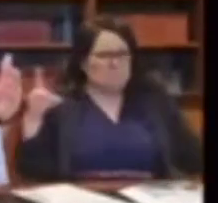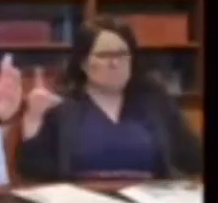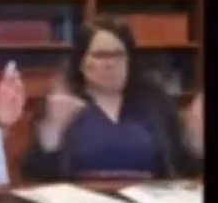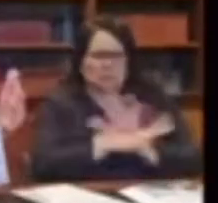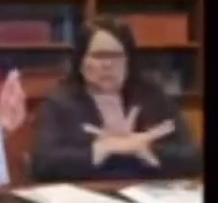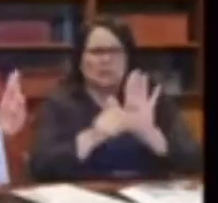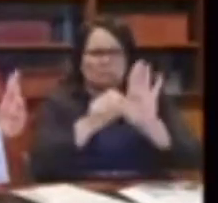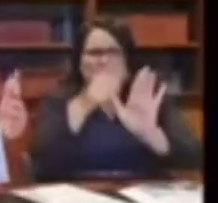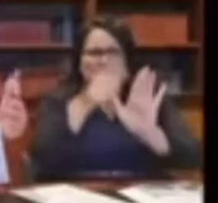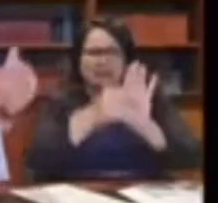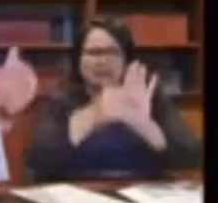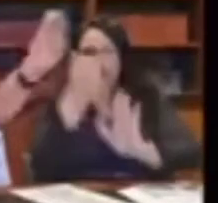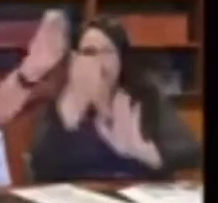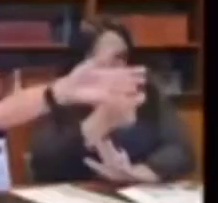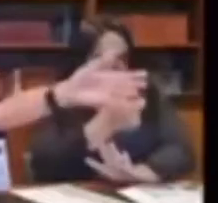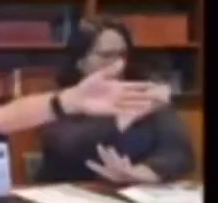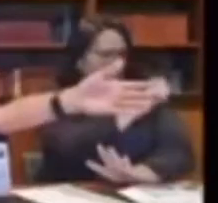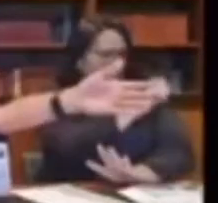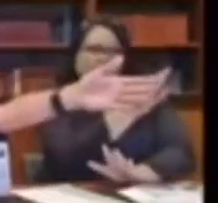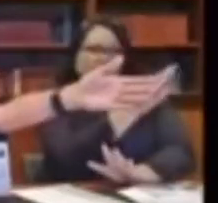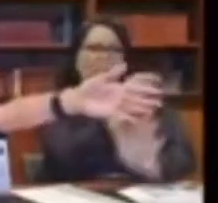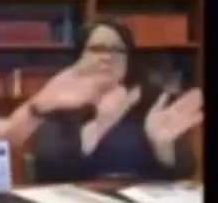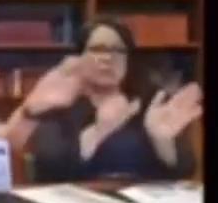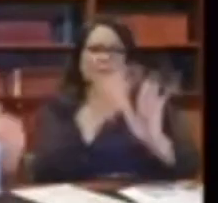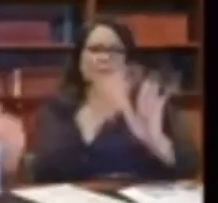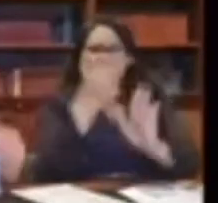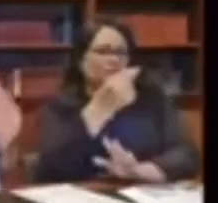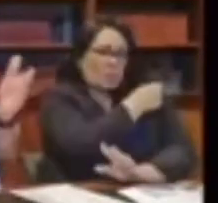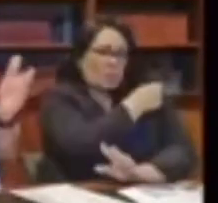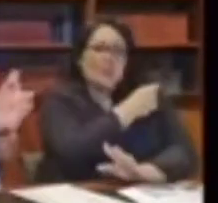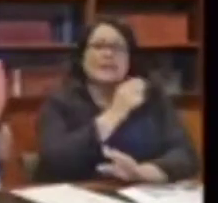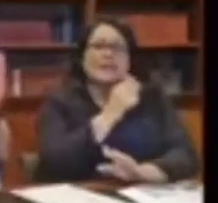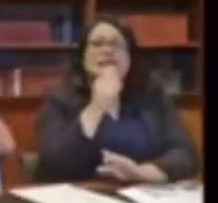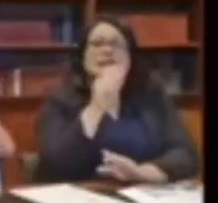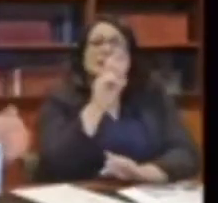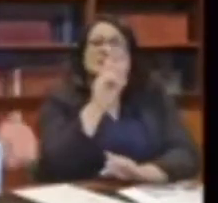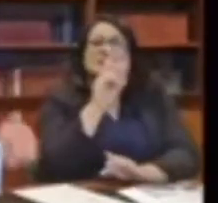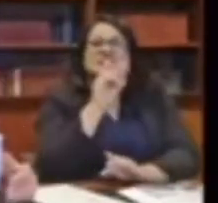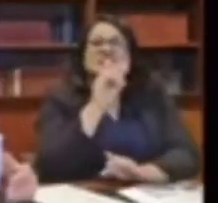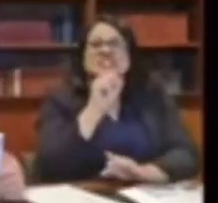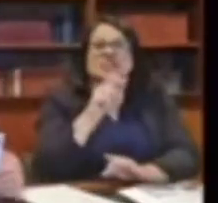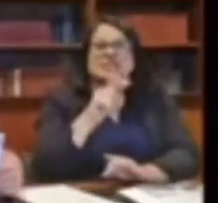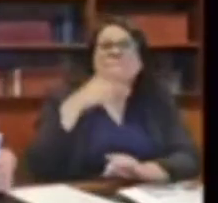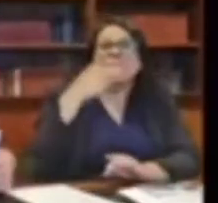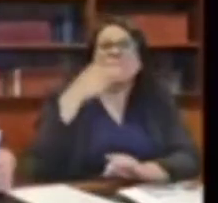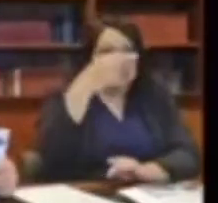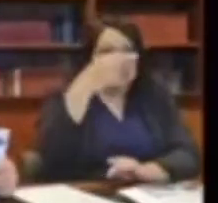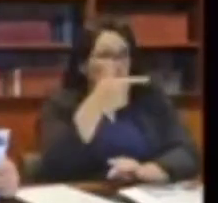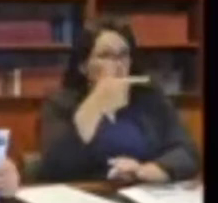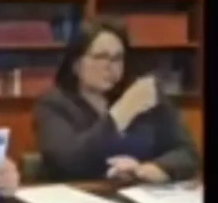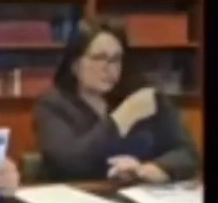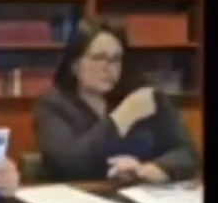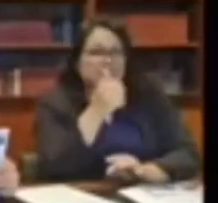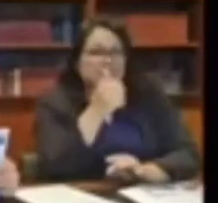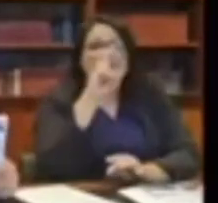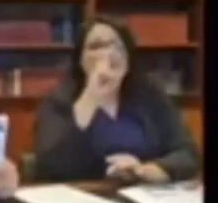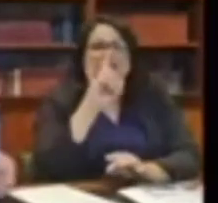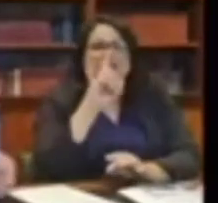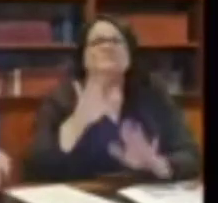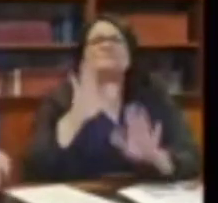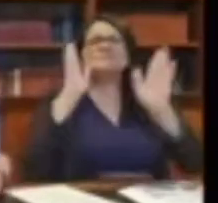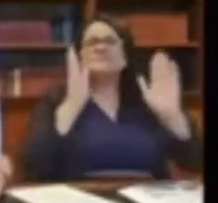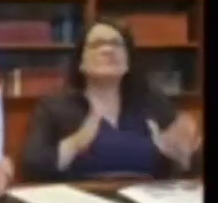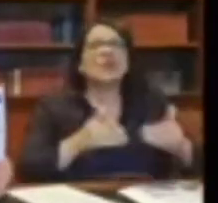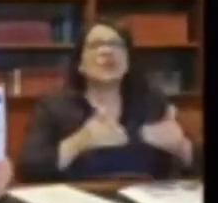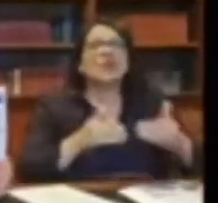que depois da segunda dose, né? 15 dias depois, 15 dias após a segunda dose, totalmente vacinados, estão